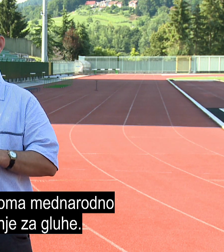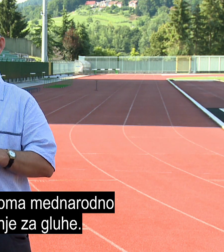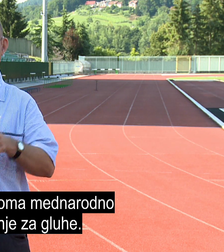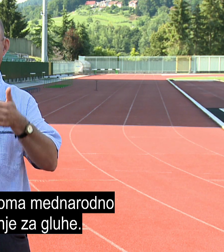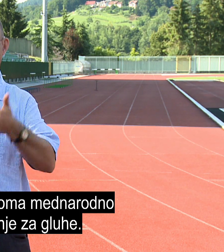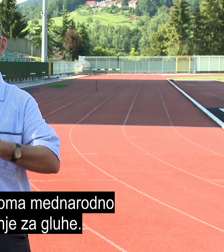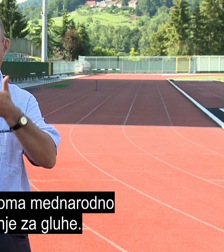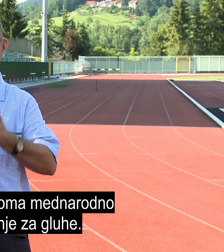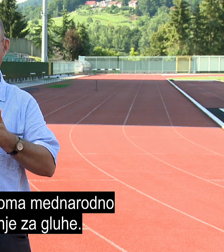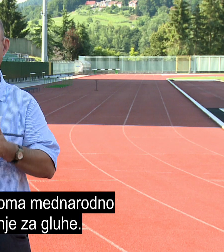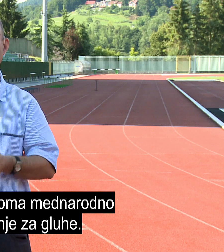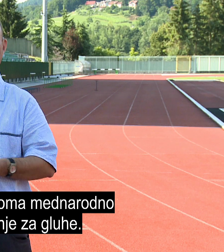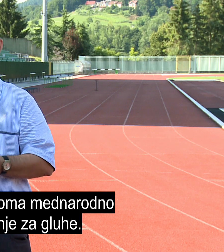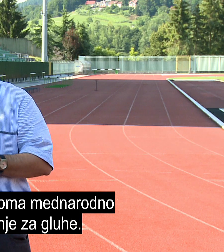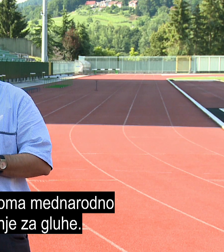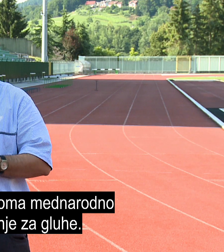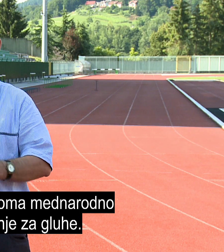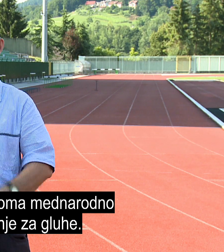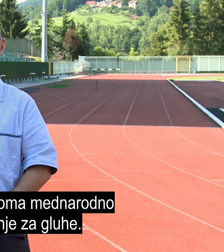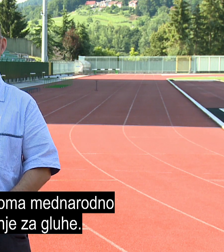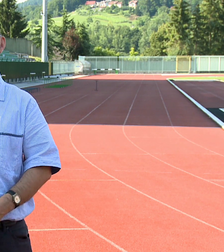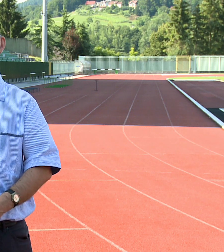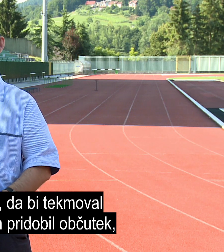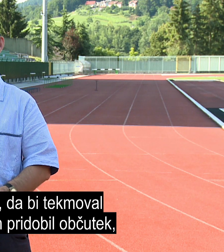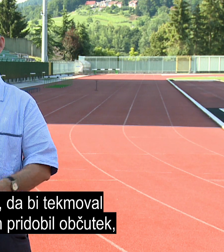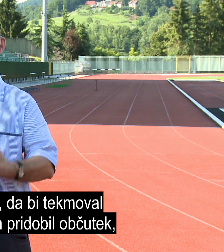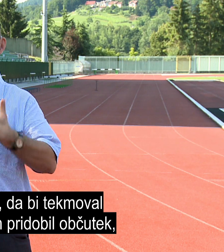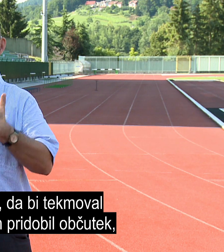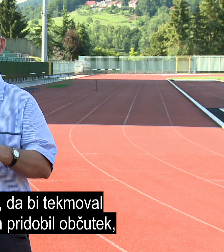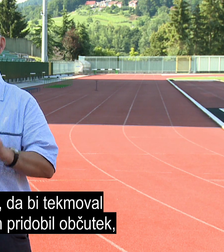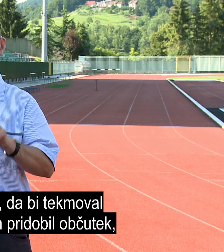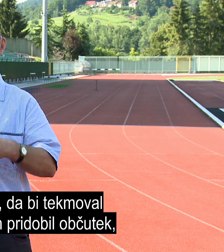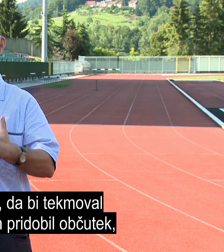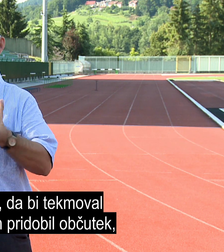borijo, že to par let pa... Če to je lahko kaj sliši.